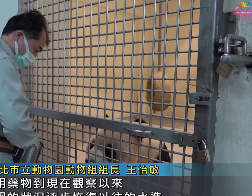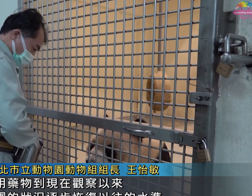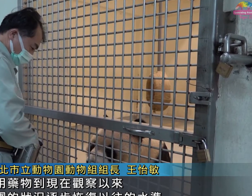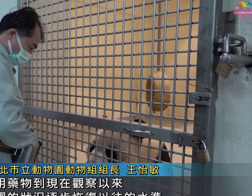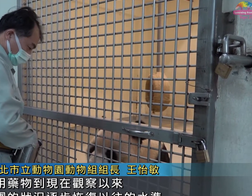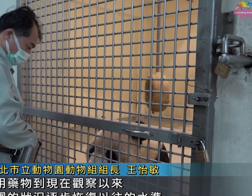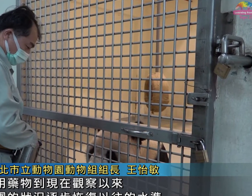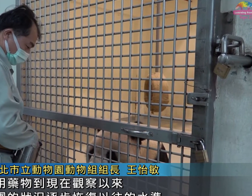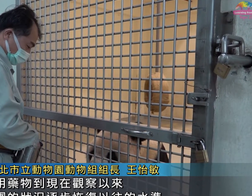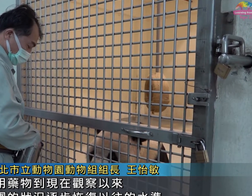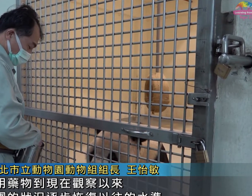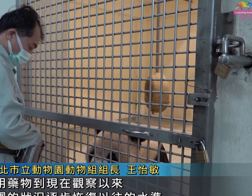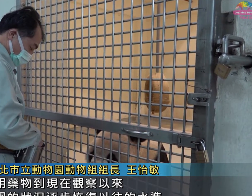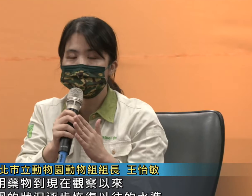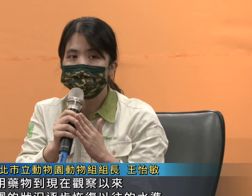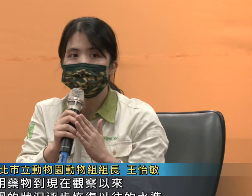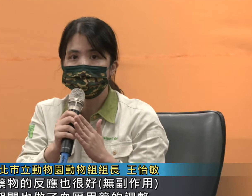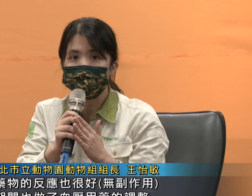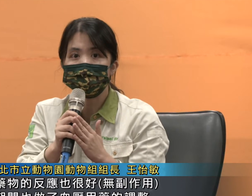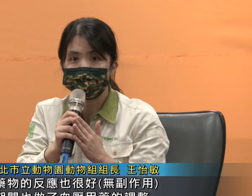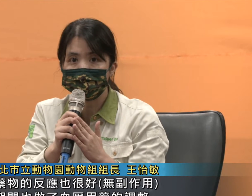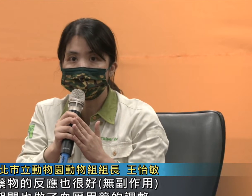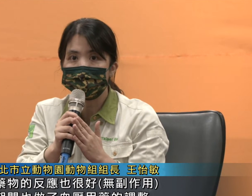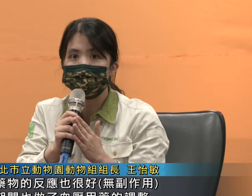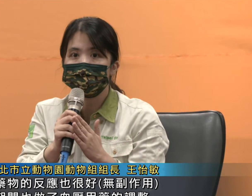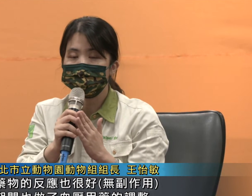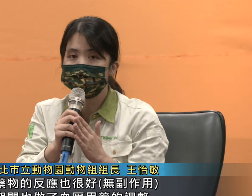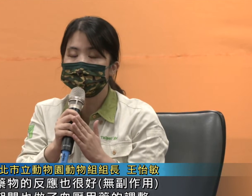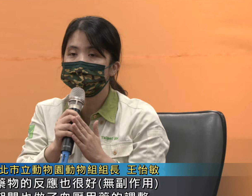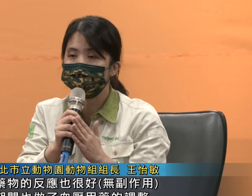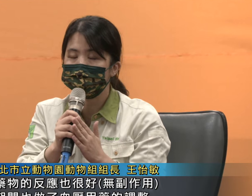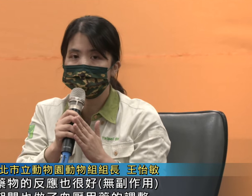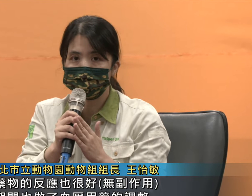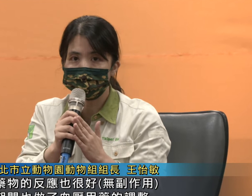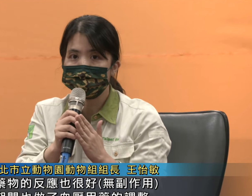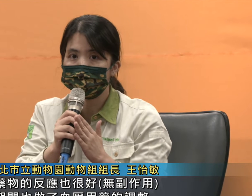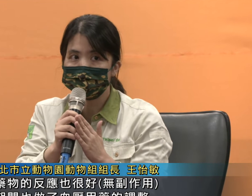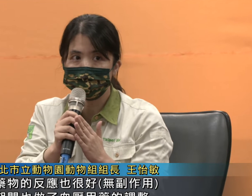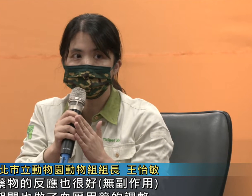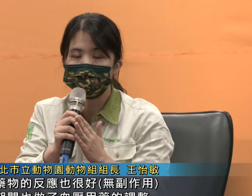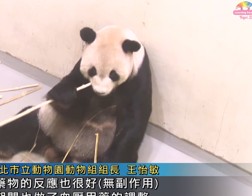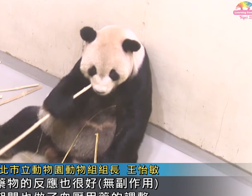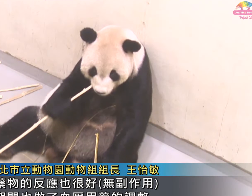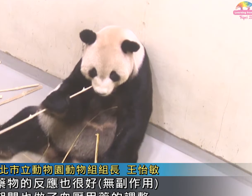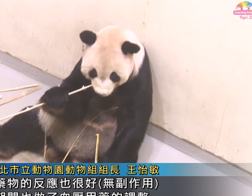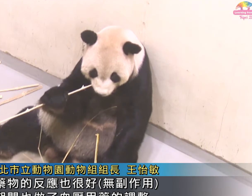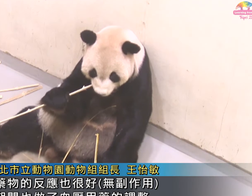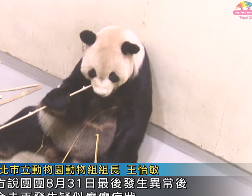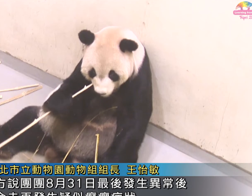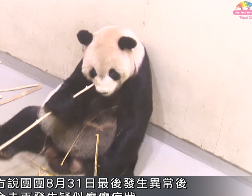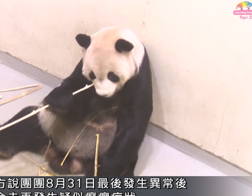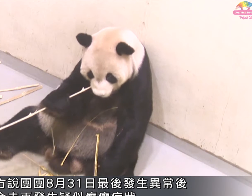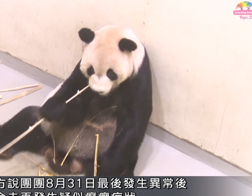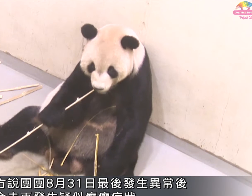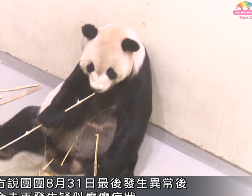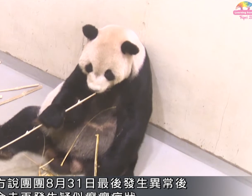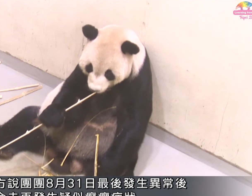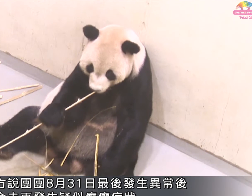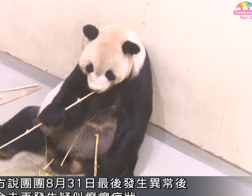逐步恢复以往的水准，对药物的反应也很好。那这期间也做了血压用药的调整。 园方说，团团8月31号最后